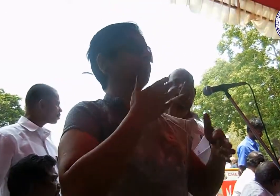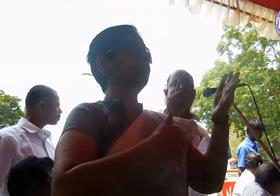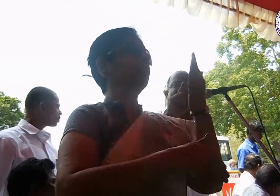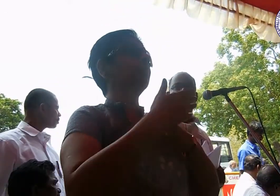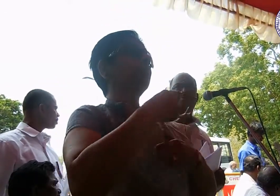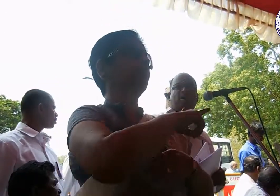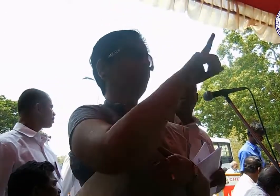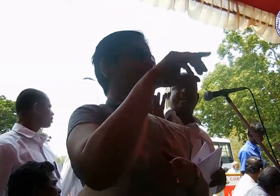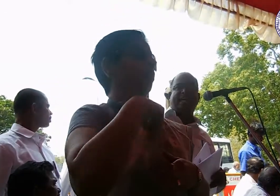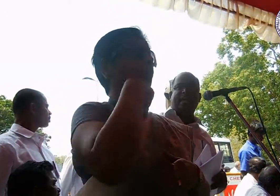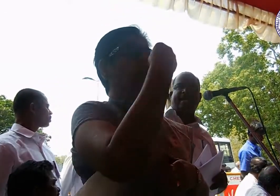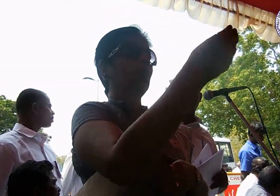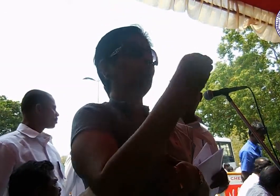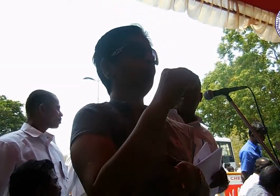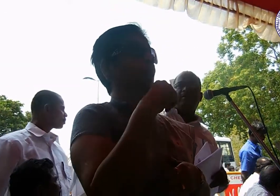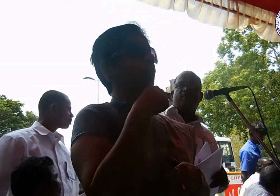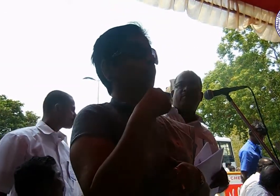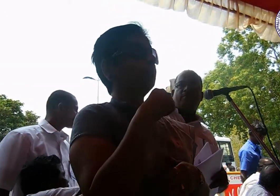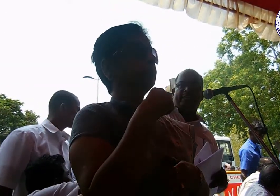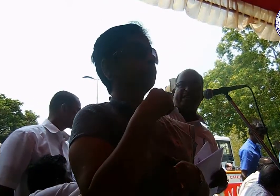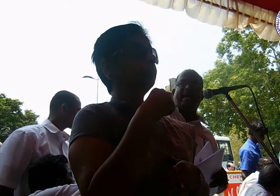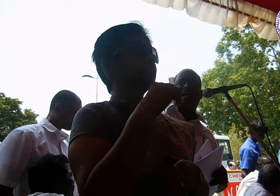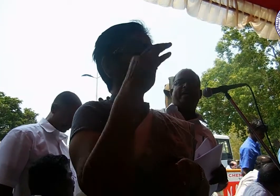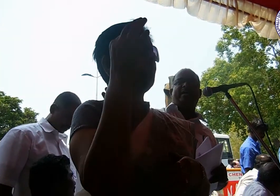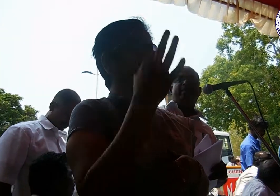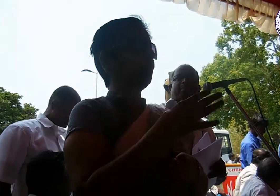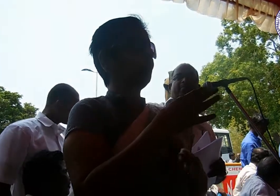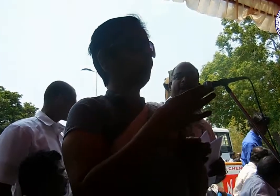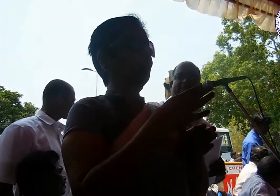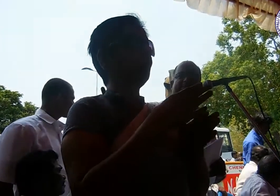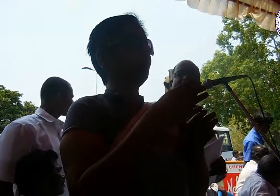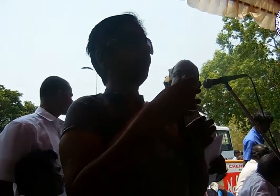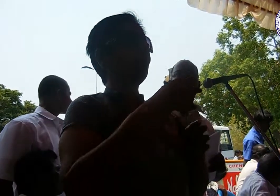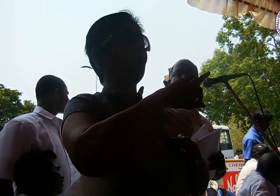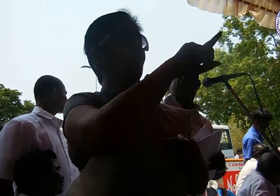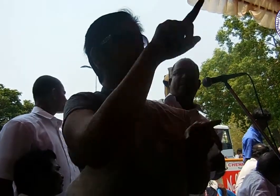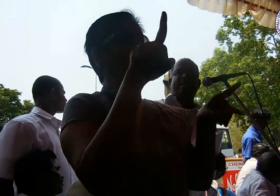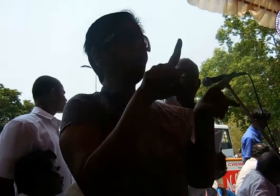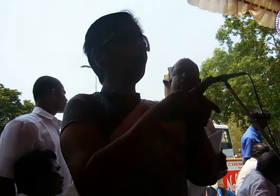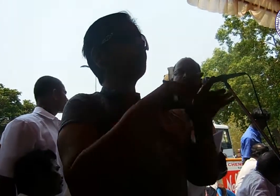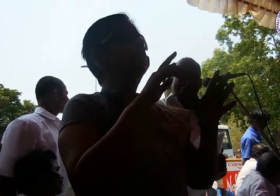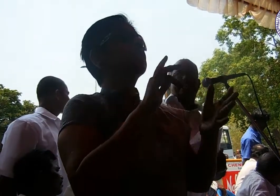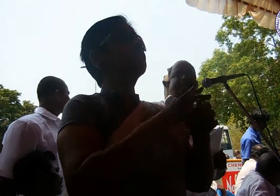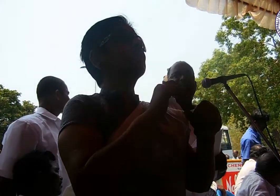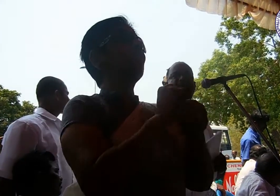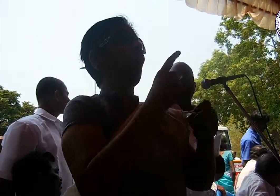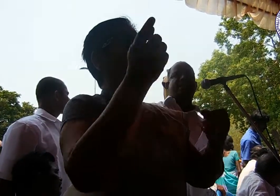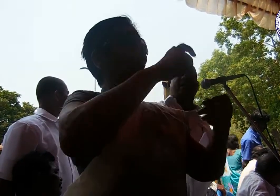மாற்றுத்திறனாளிகளுக்கு தரமாட்டோம்னு நீங்க புதிதாக மற்றவர்களை கொண்டு பொதுவானவர்களை கொண்டு நிரப்பினீங்க என்ன